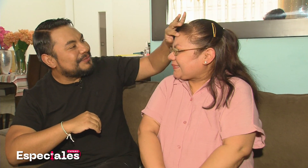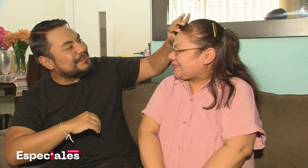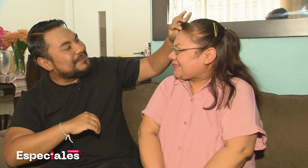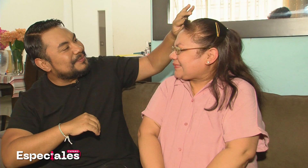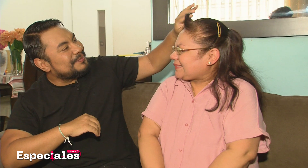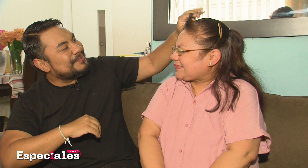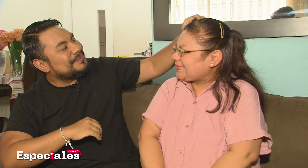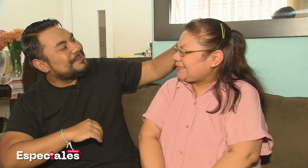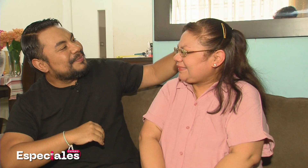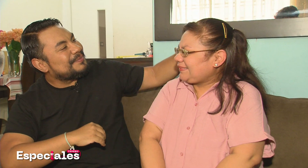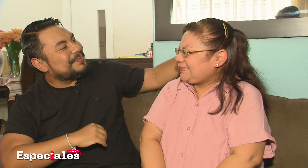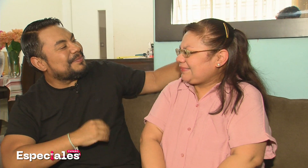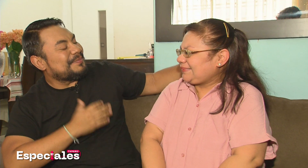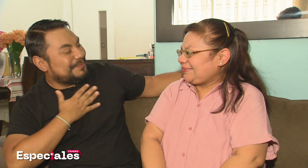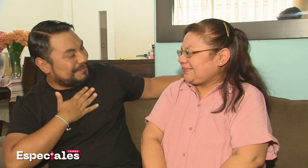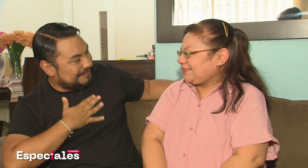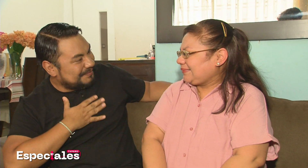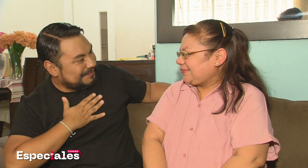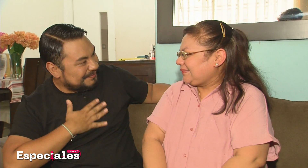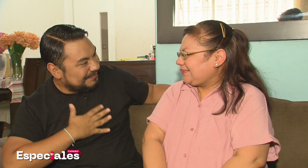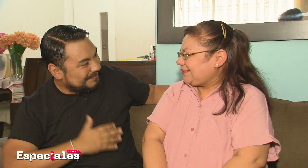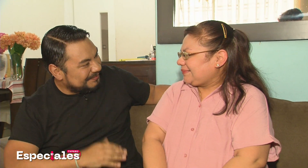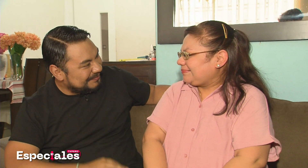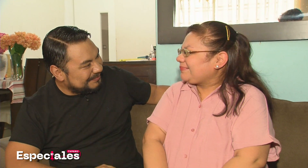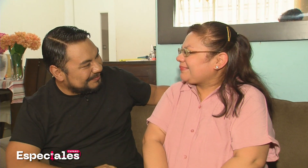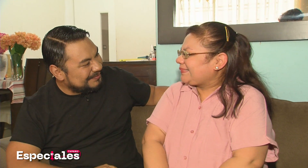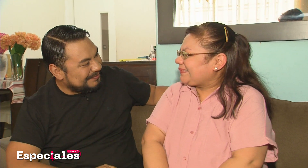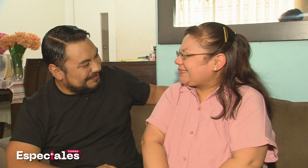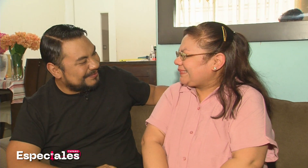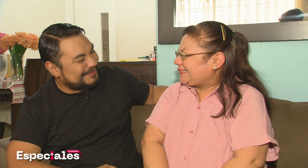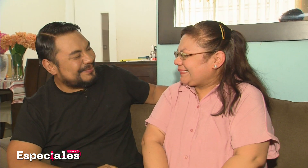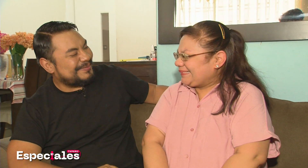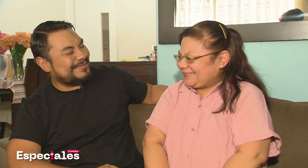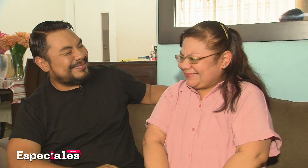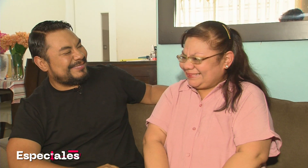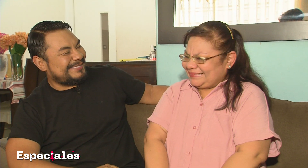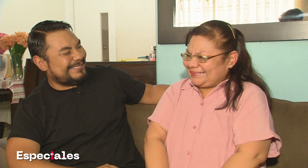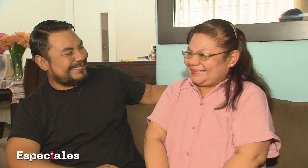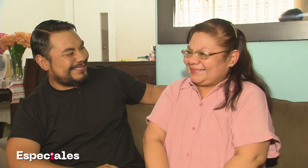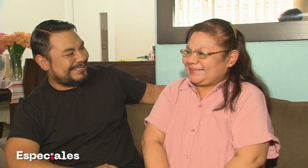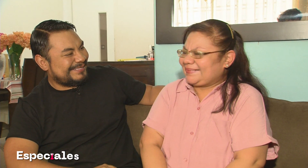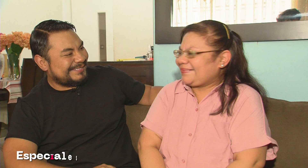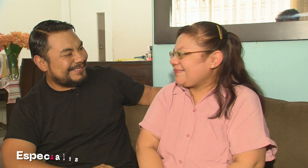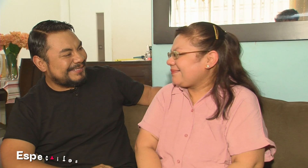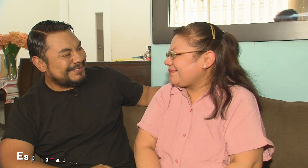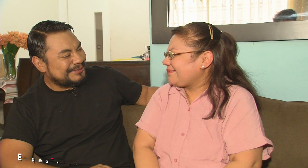Son lágrimas de felicidad de ver en lo que se ha convertido Moisés como profesional.